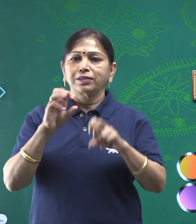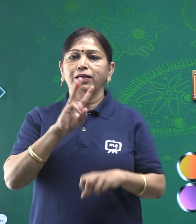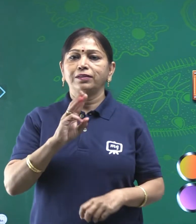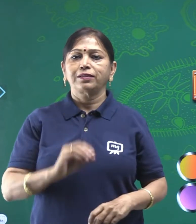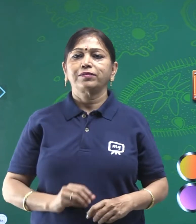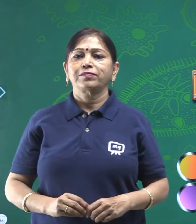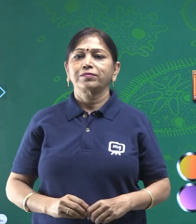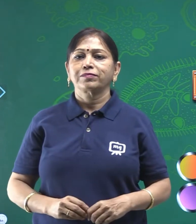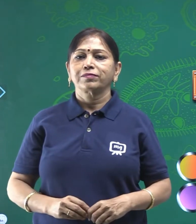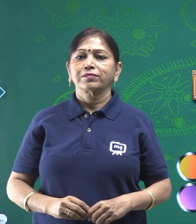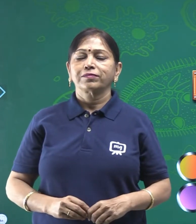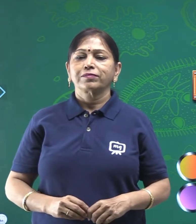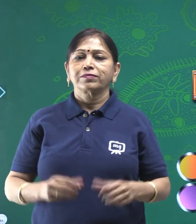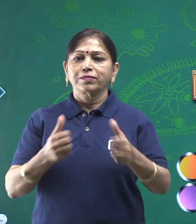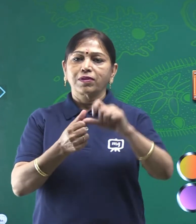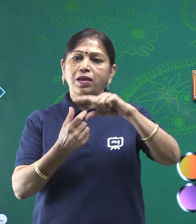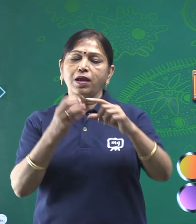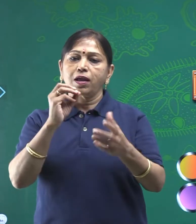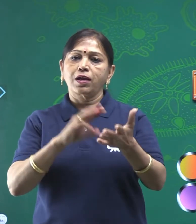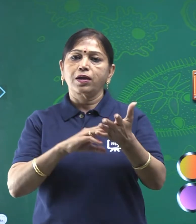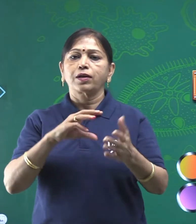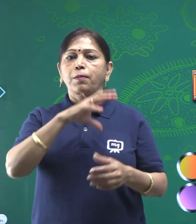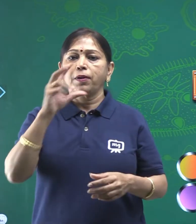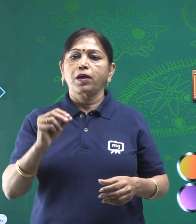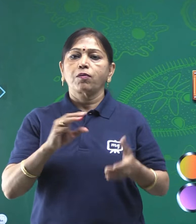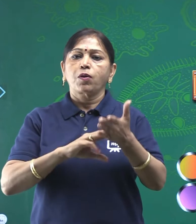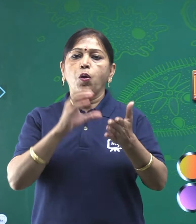3 परमाणु एवं अणु